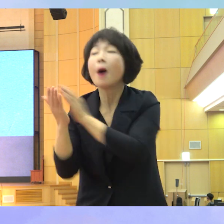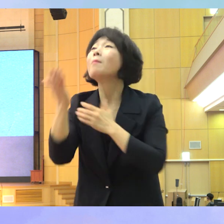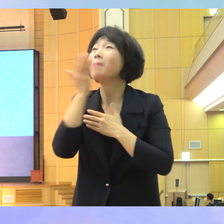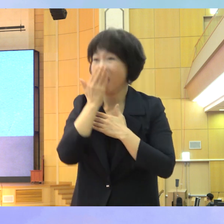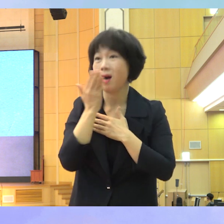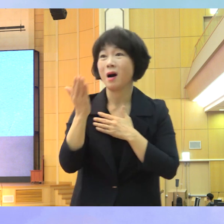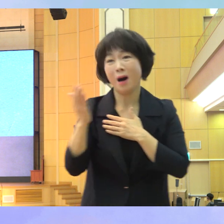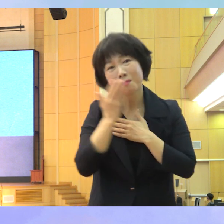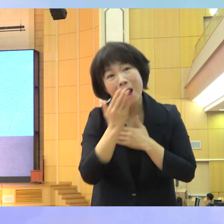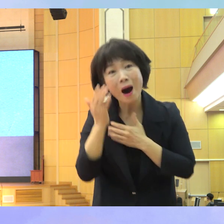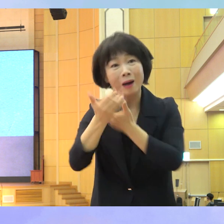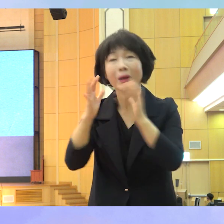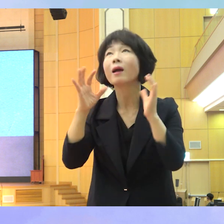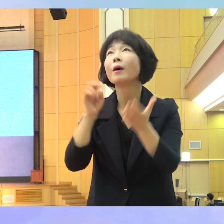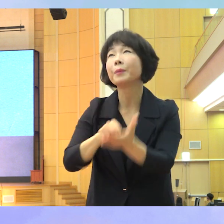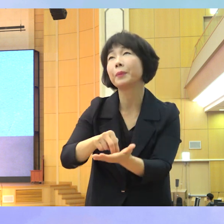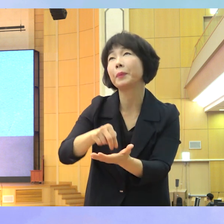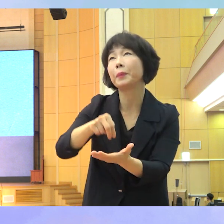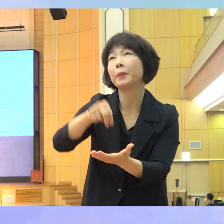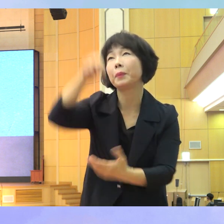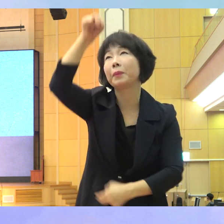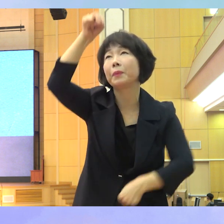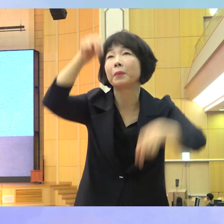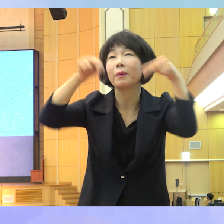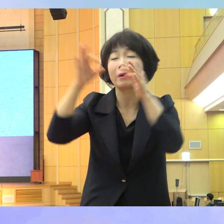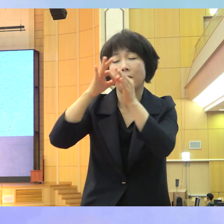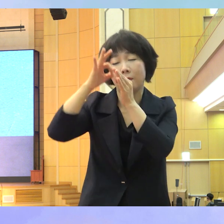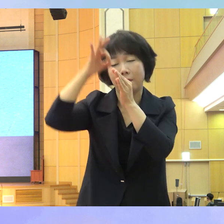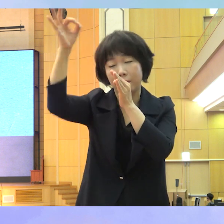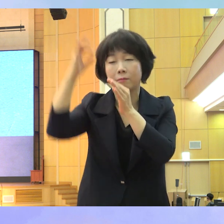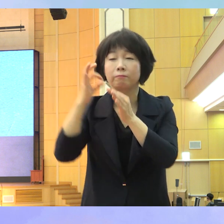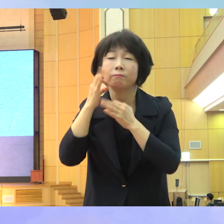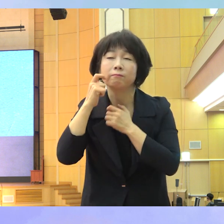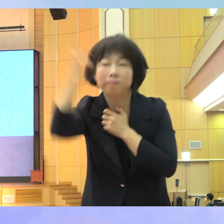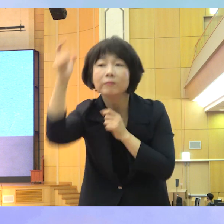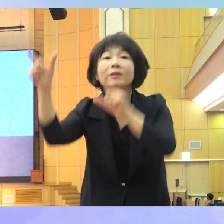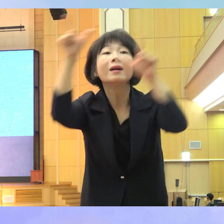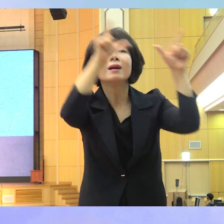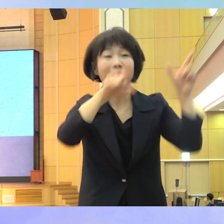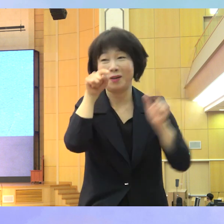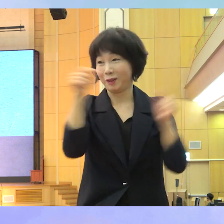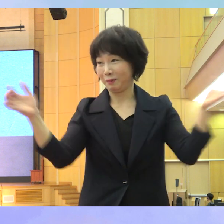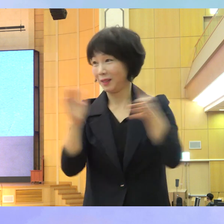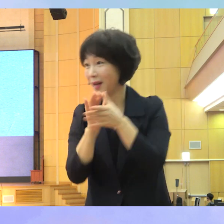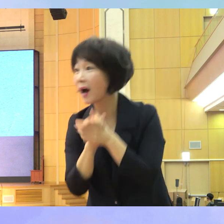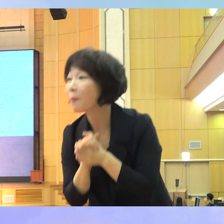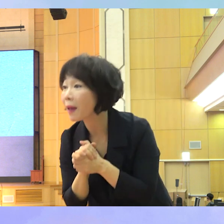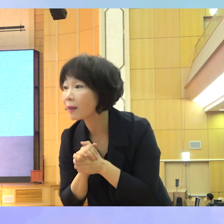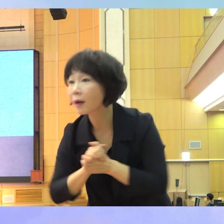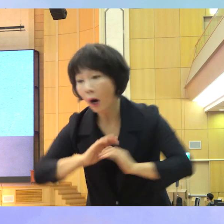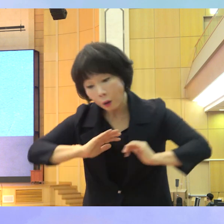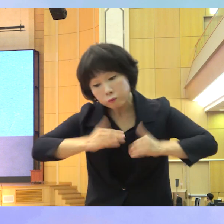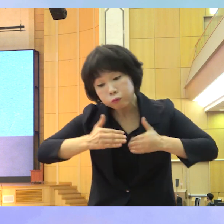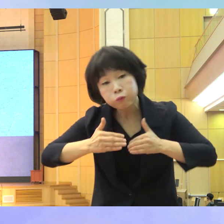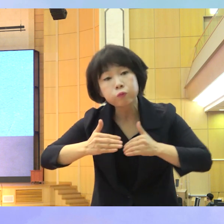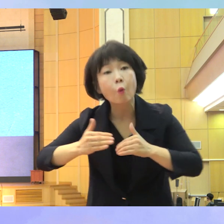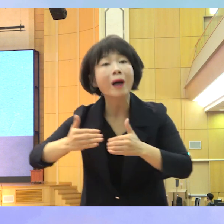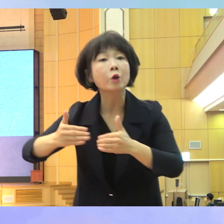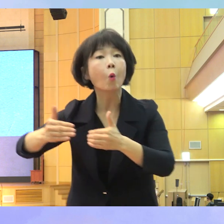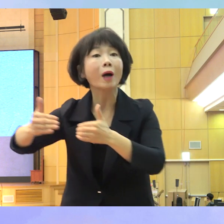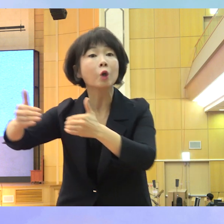변화되어서 하나님 나라에서 영원히 사는 것, 그렇게 구원의 완성을 이뤄가는 것, 이거 과정